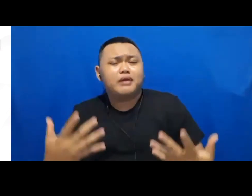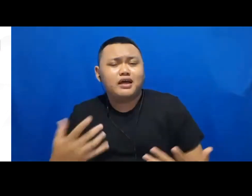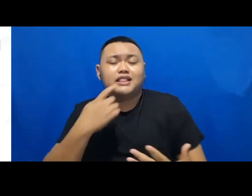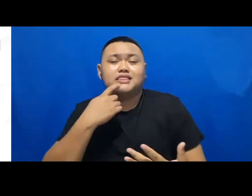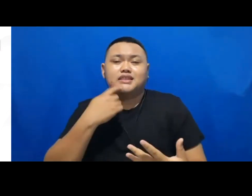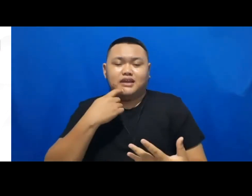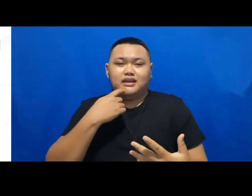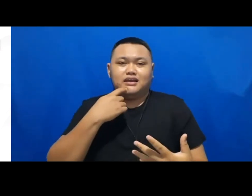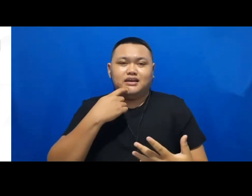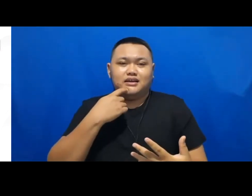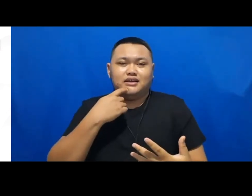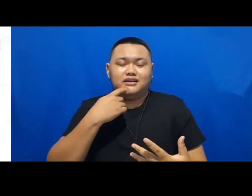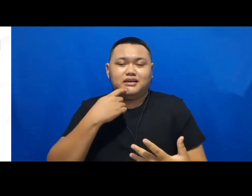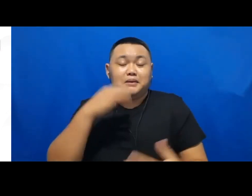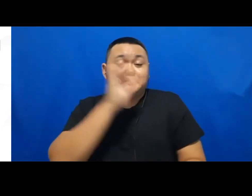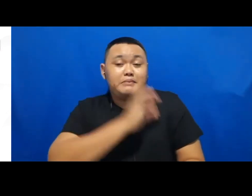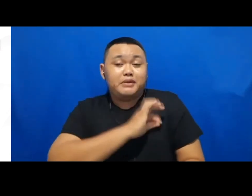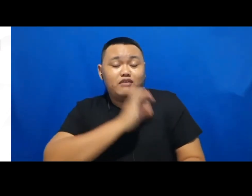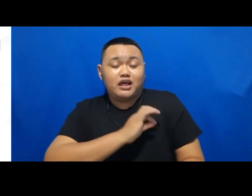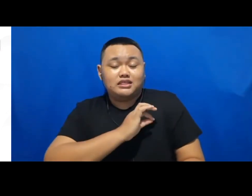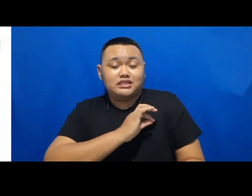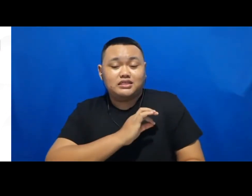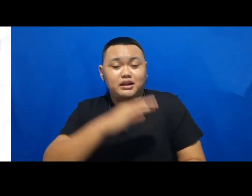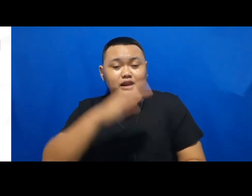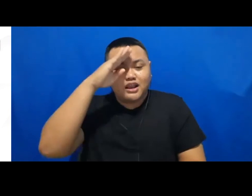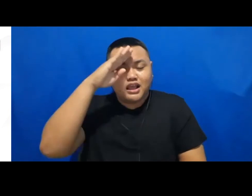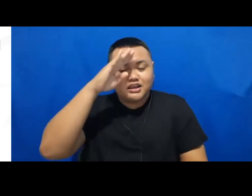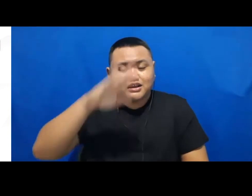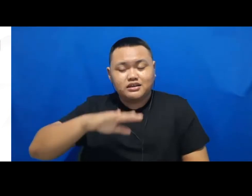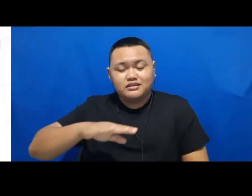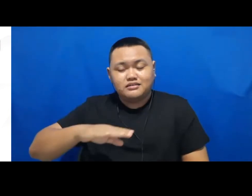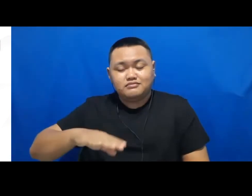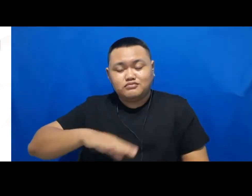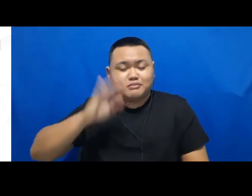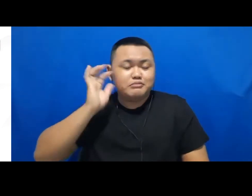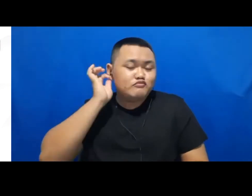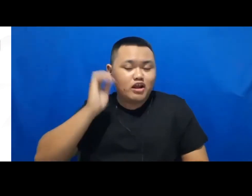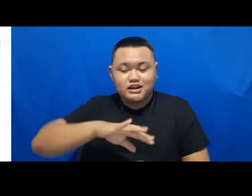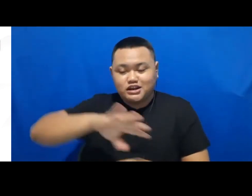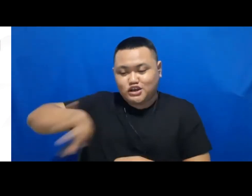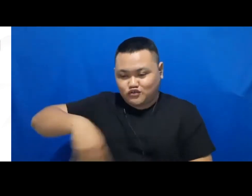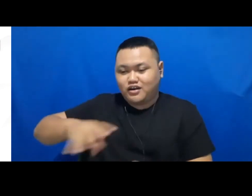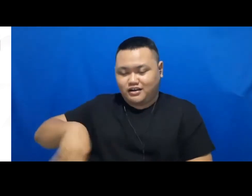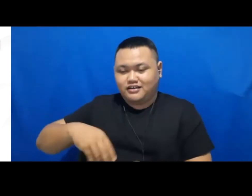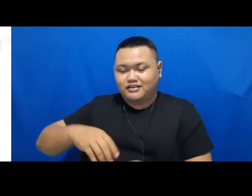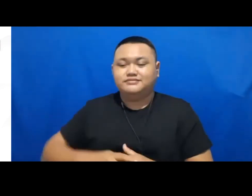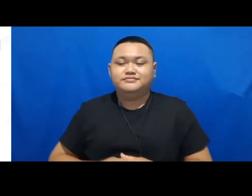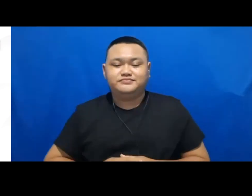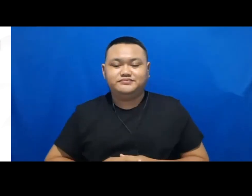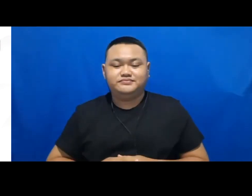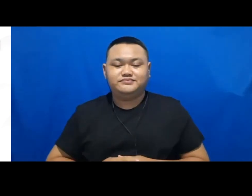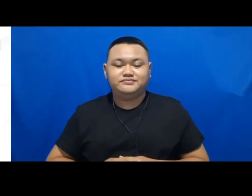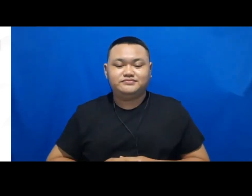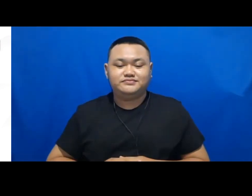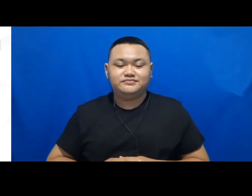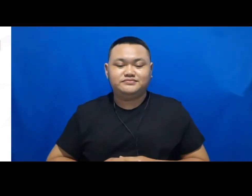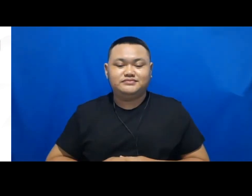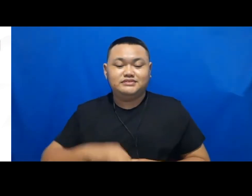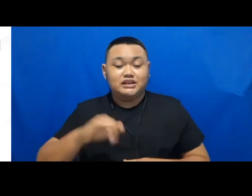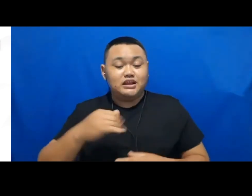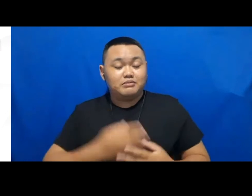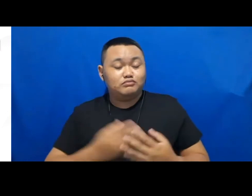anak-anak melekat ingatannya. Kenapa menurun? Sebab makin banyak anak yang berani melapor jika